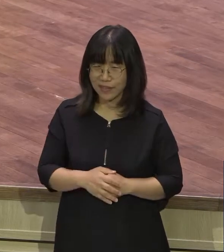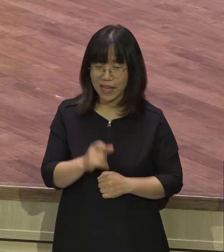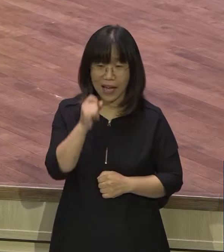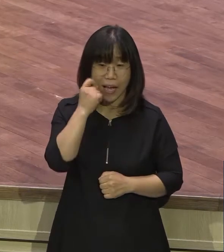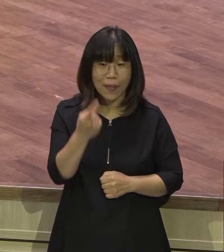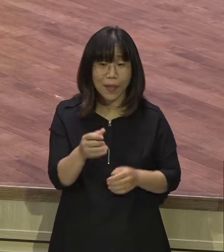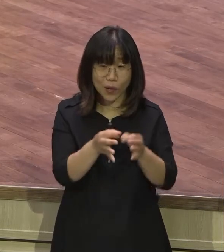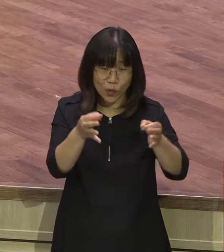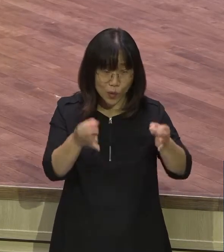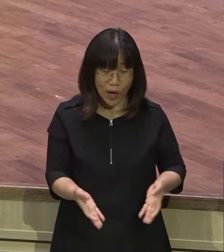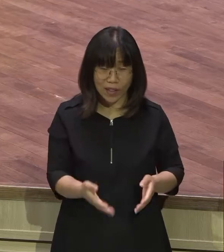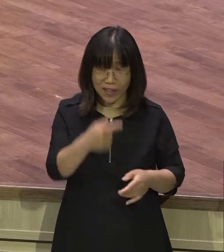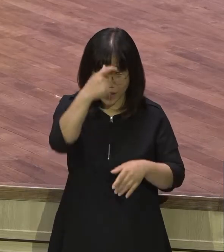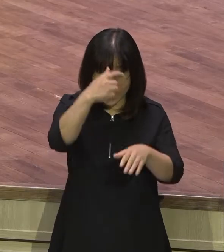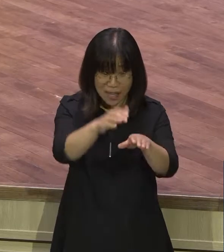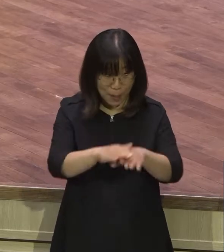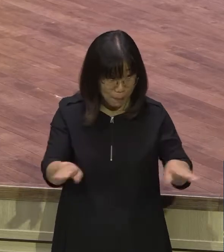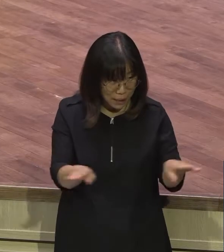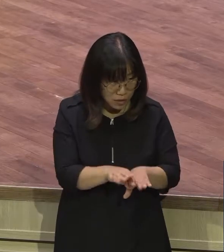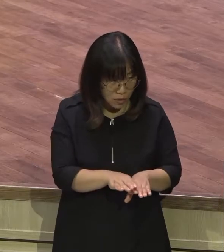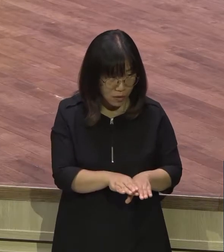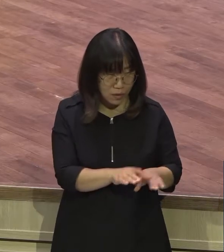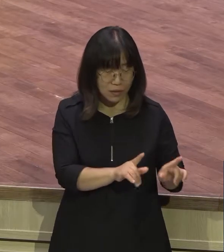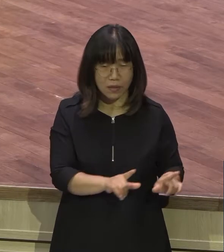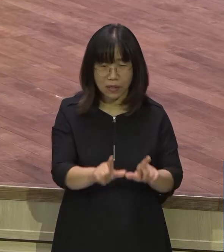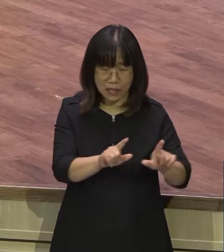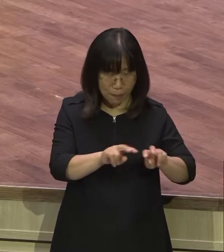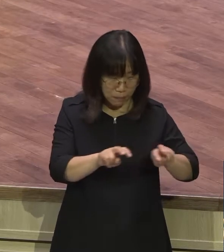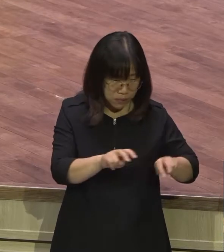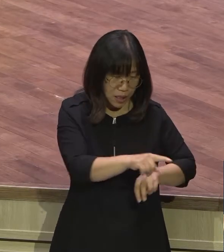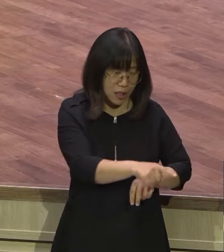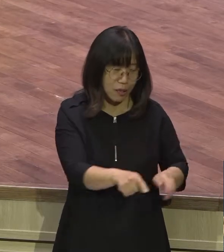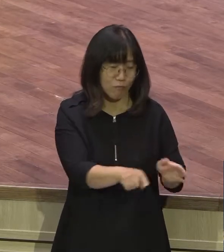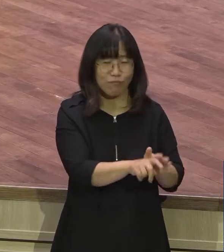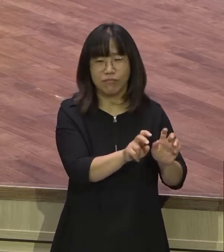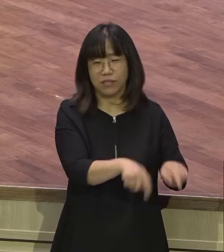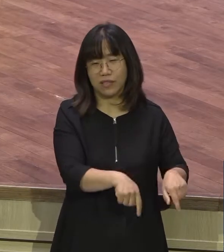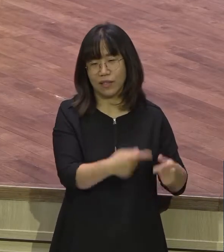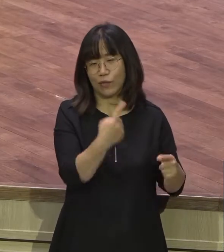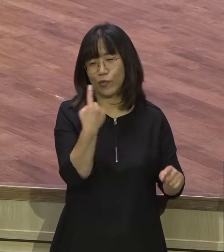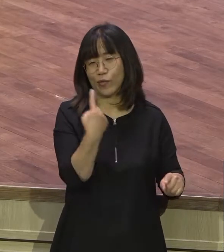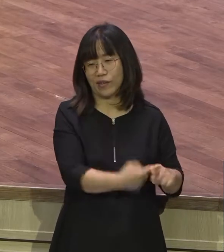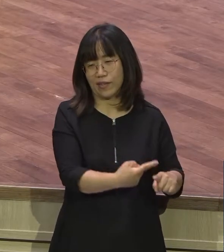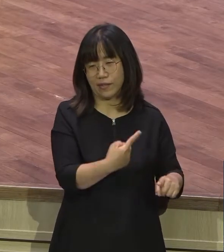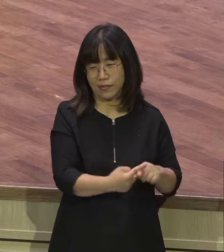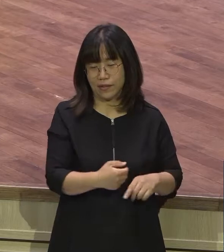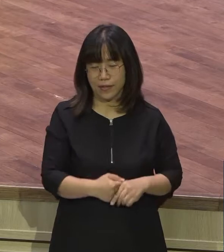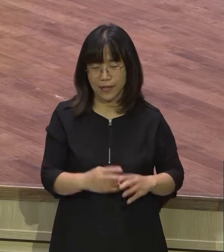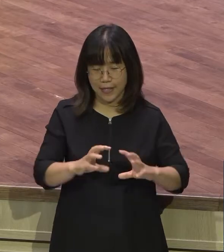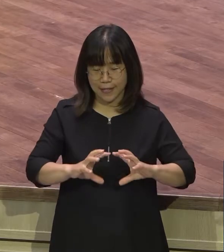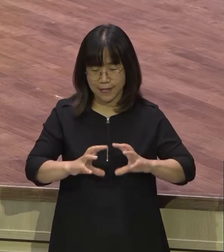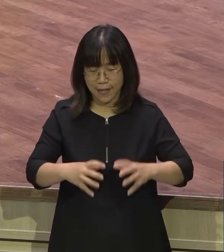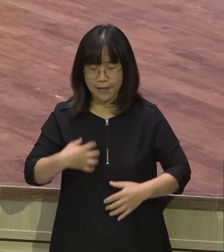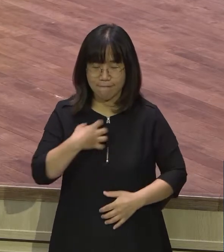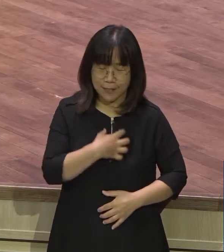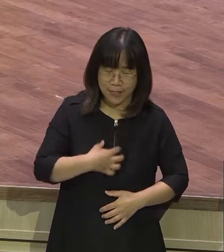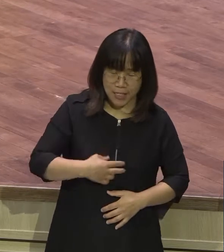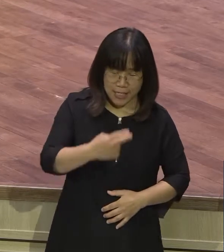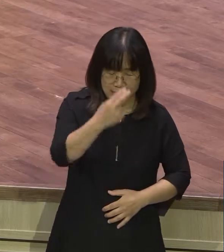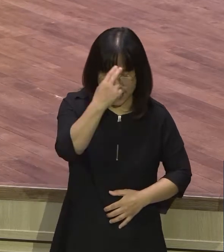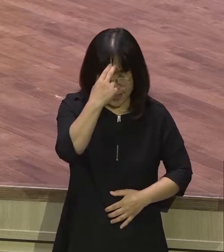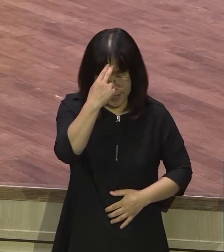못 나왔다. 사는 내용이 불신자하고 같다니까요. 예배가 없어요. 세상 걱정이 없냐. 세상 그냥